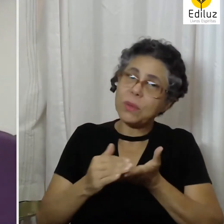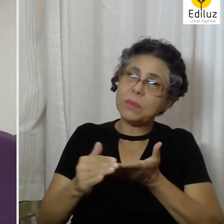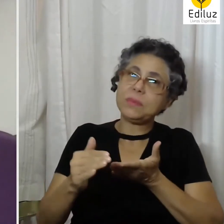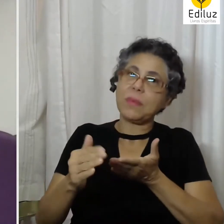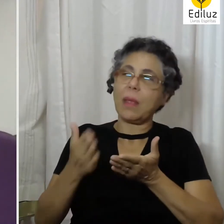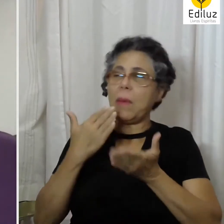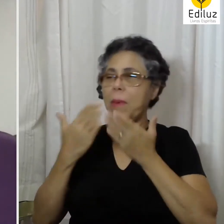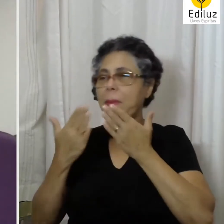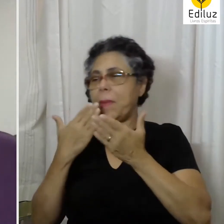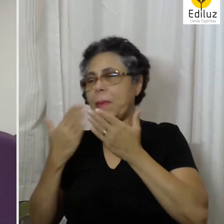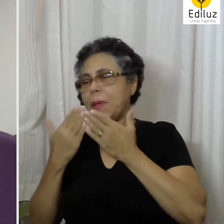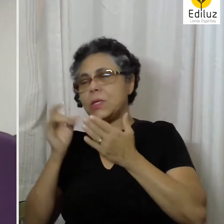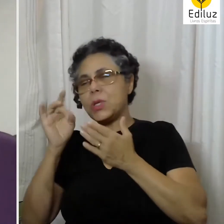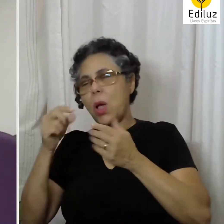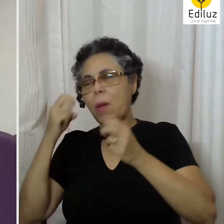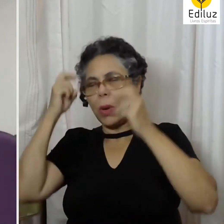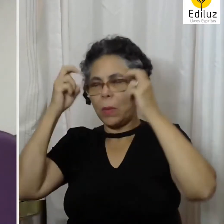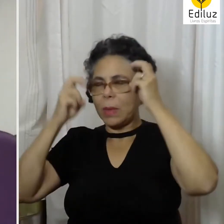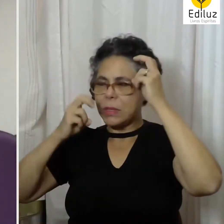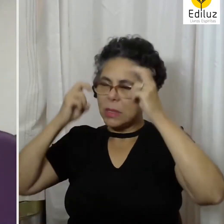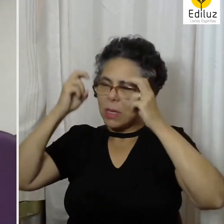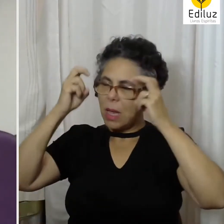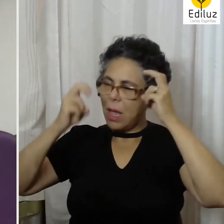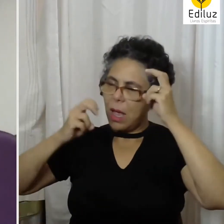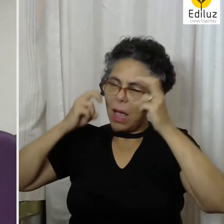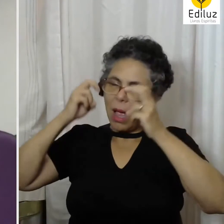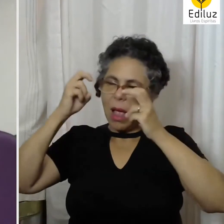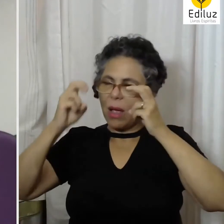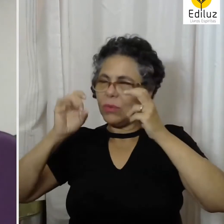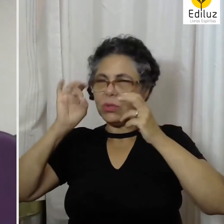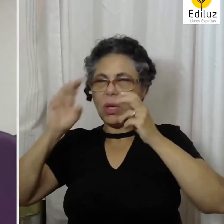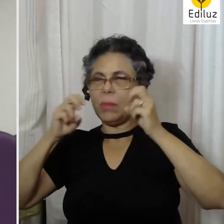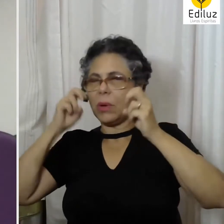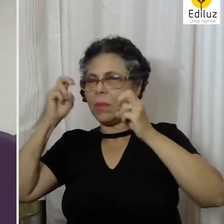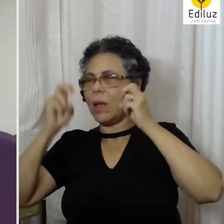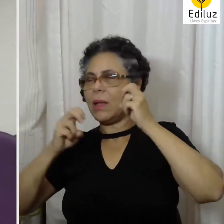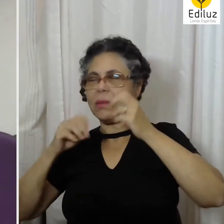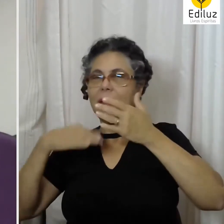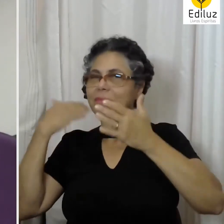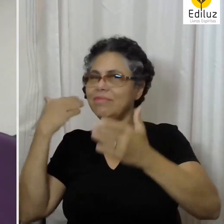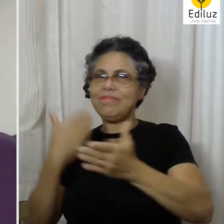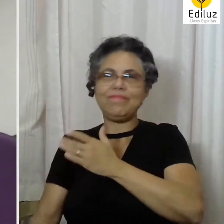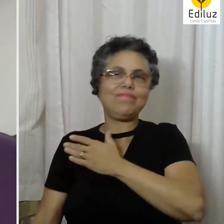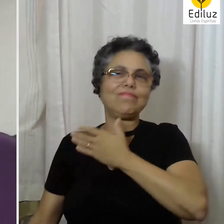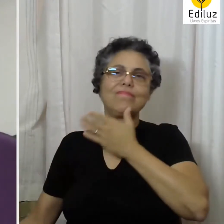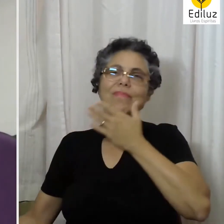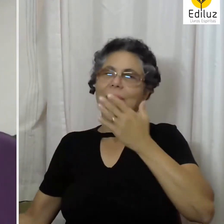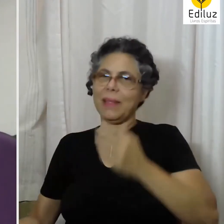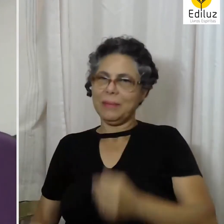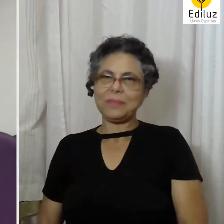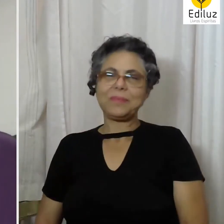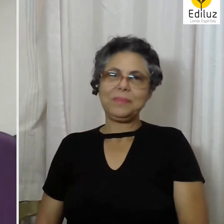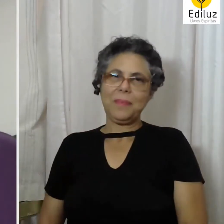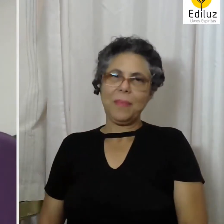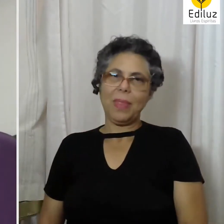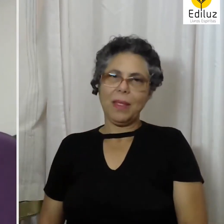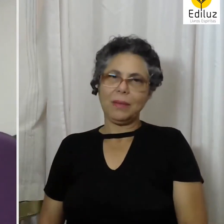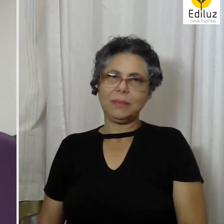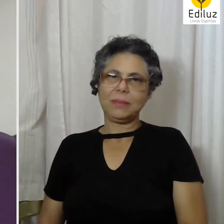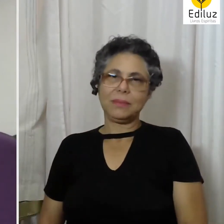com as nossas preocupações, alimentando os nossos medos irreais,